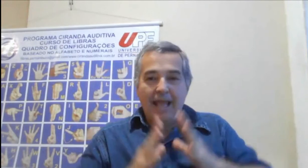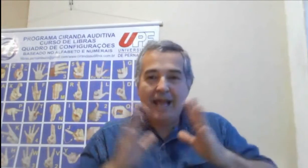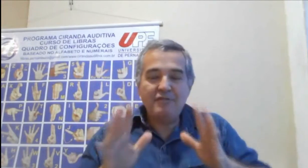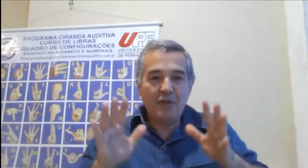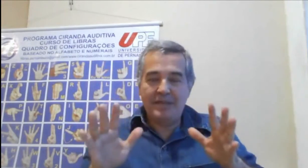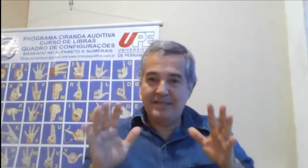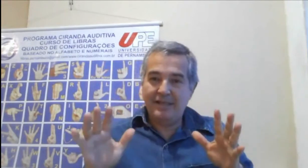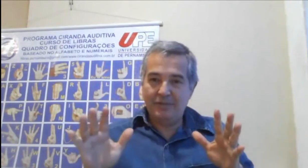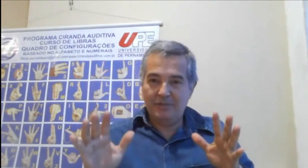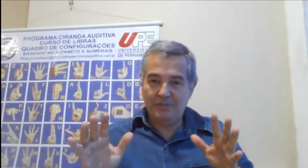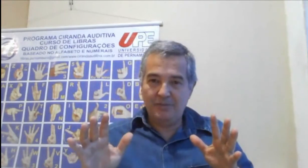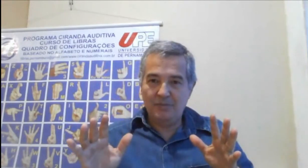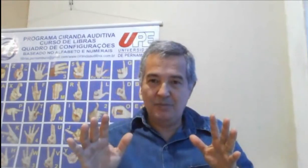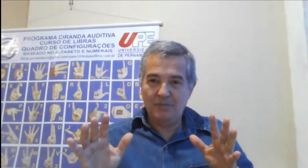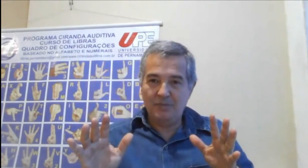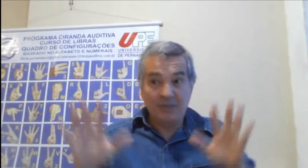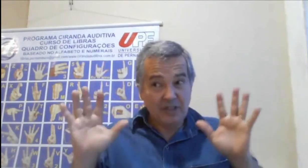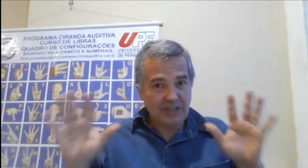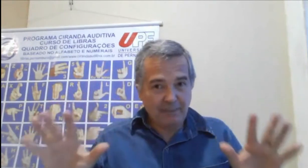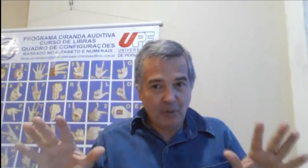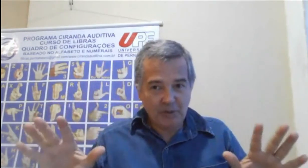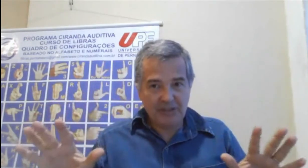A informação está posta.